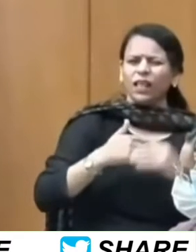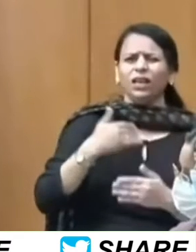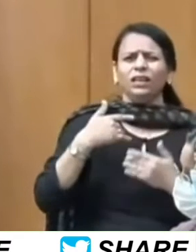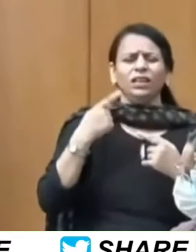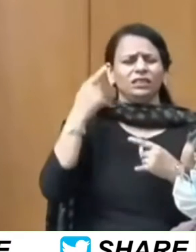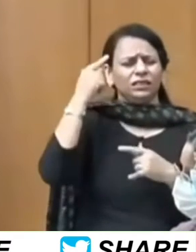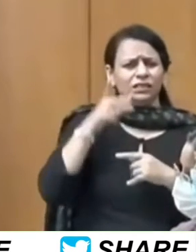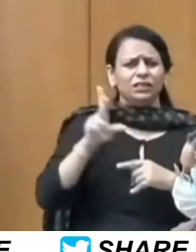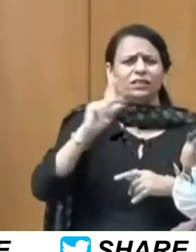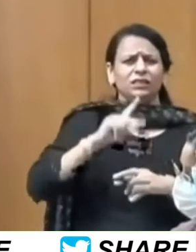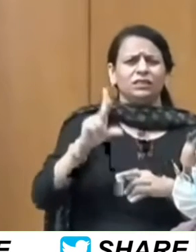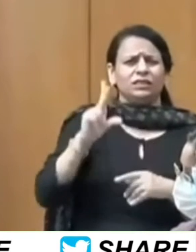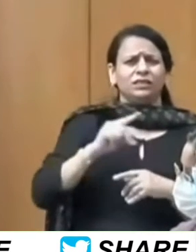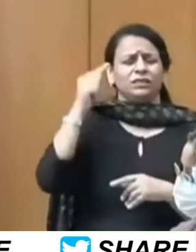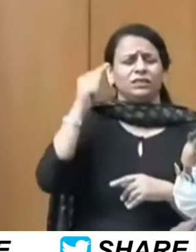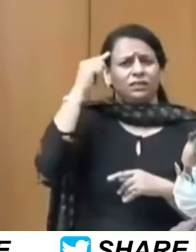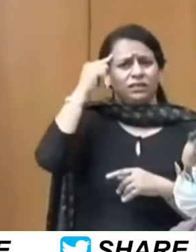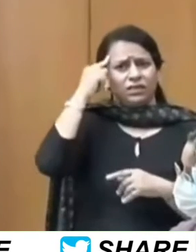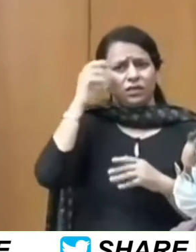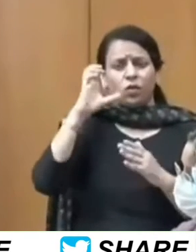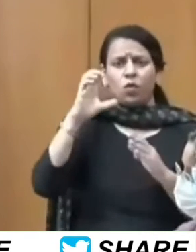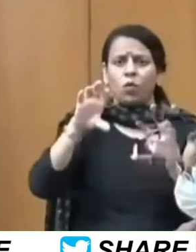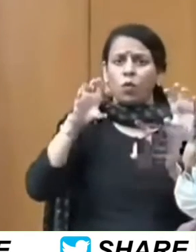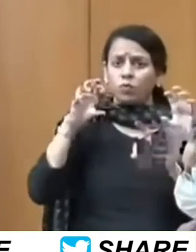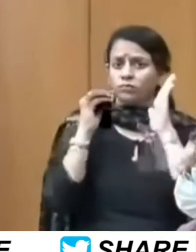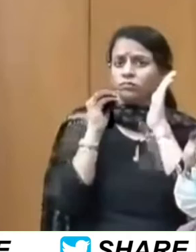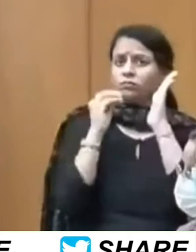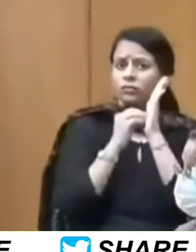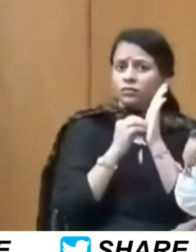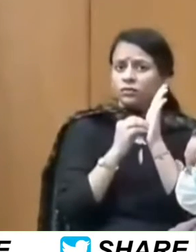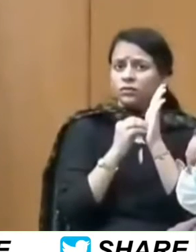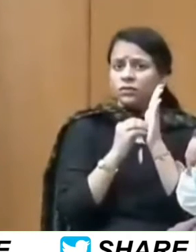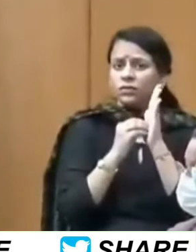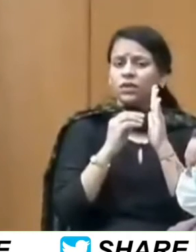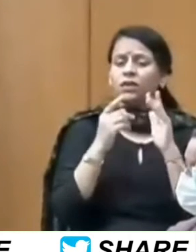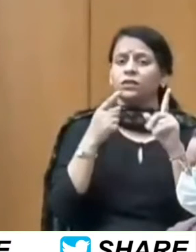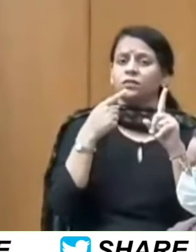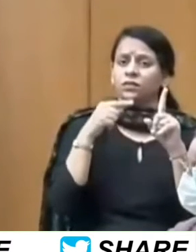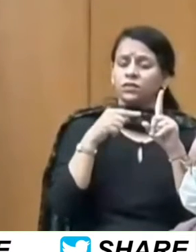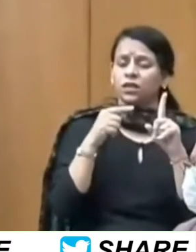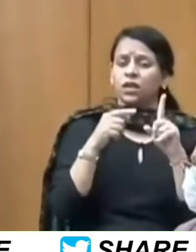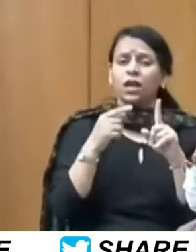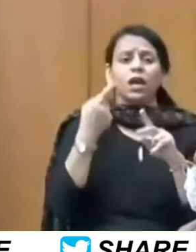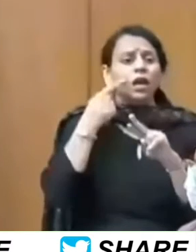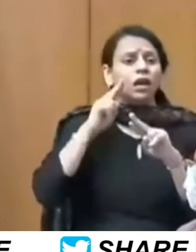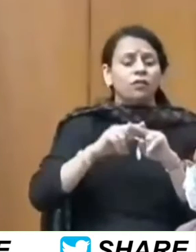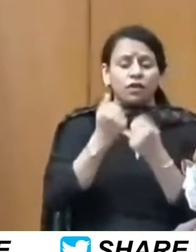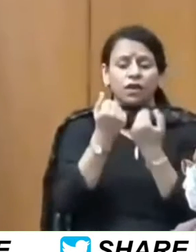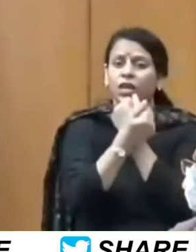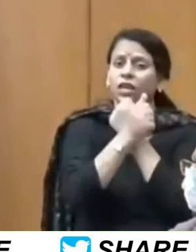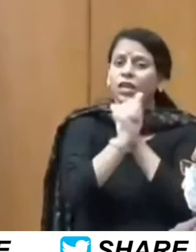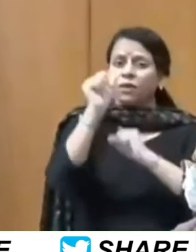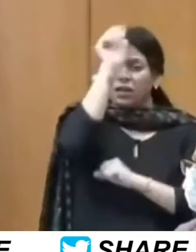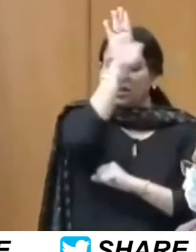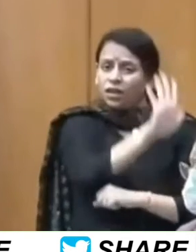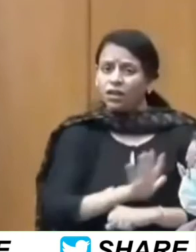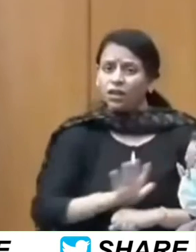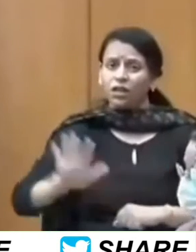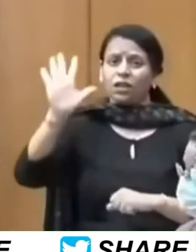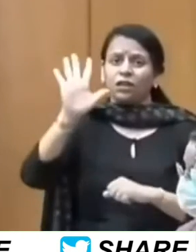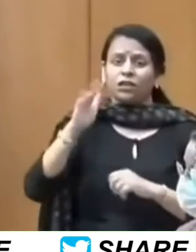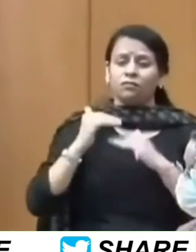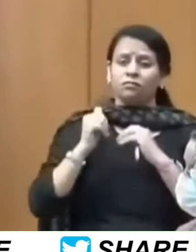हूं बार बार, संविधान सभा के उपरांत अगर आजाद भारत में सर्वसम्मत